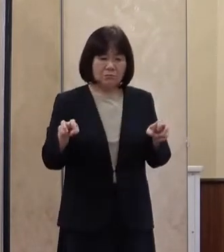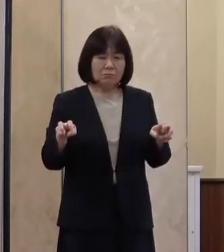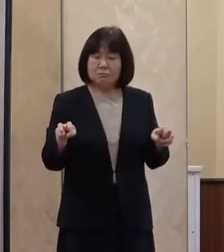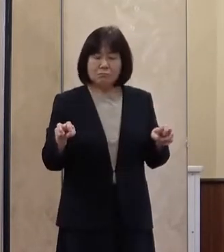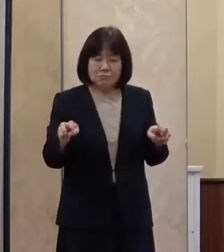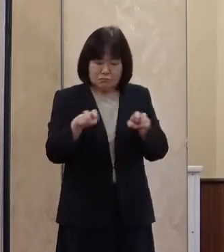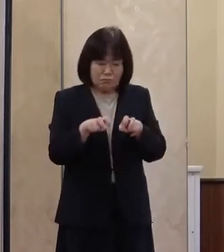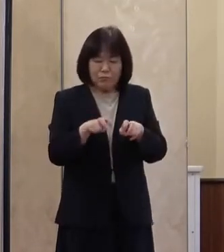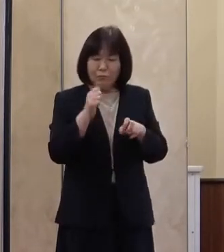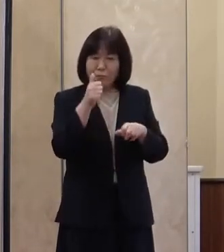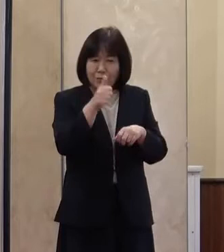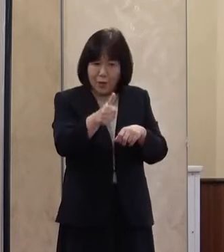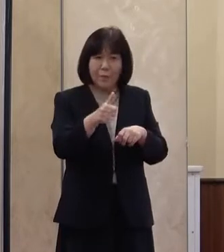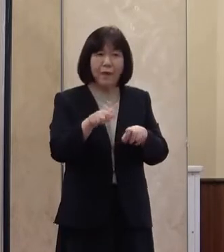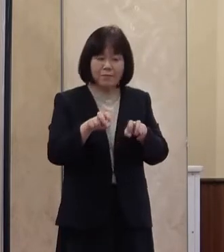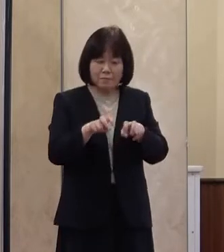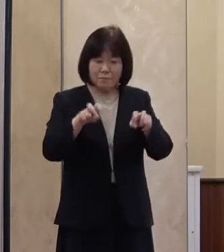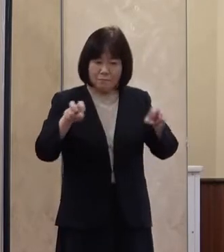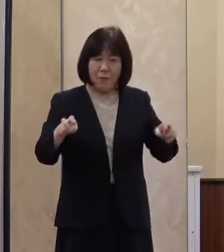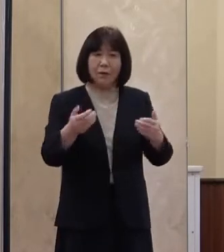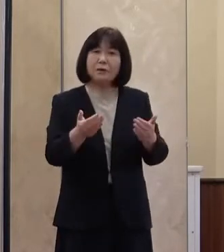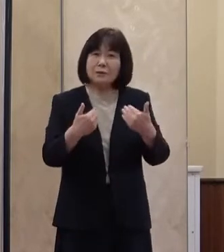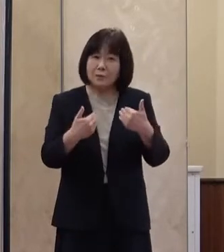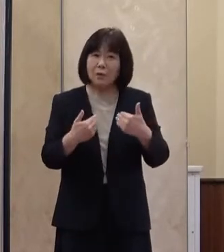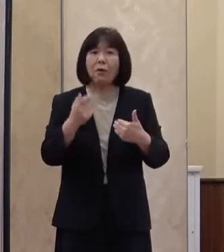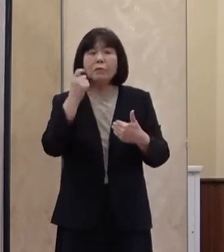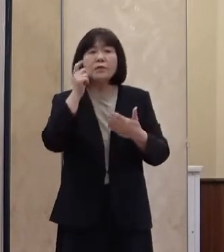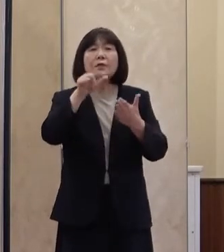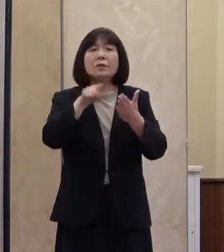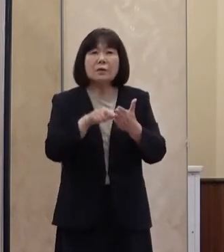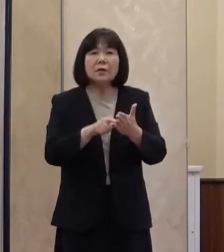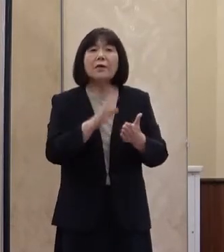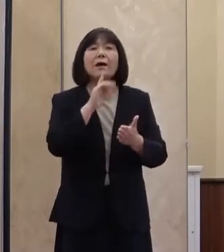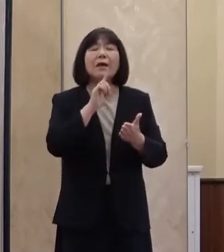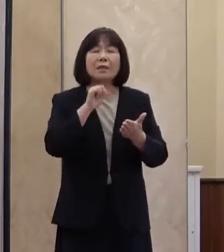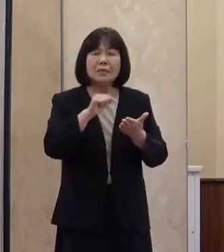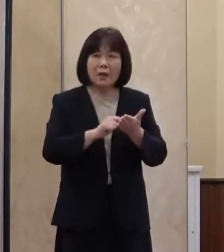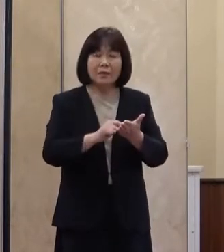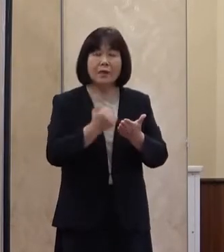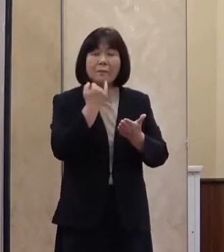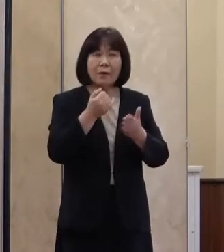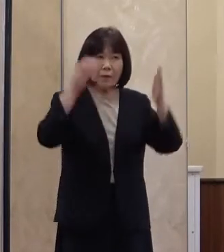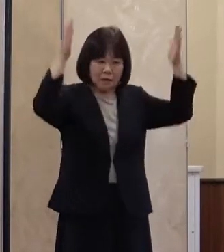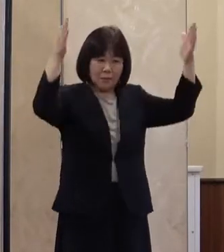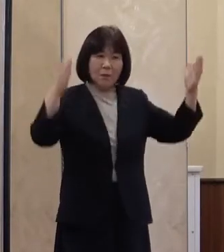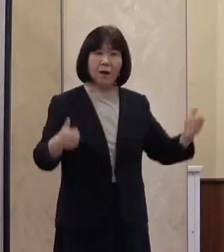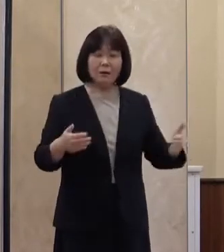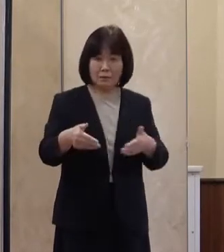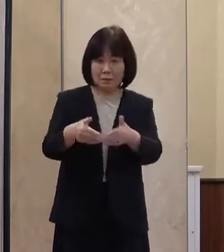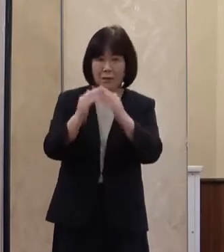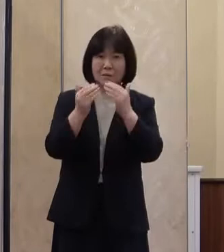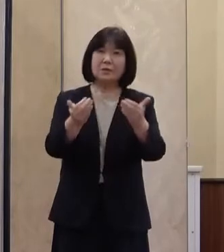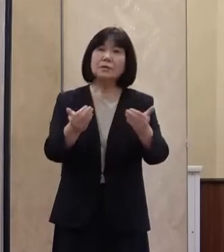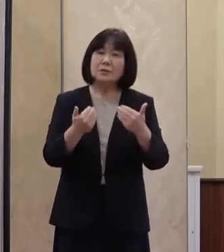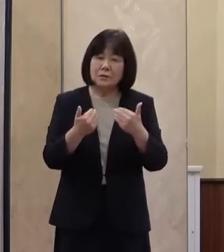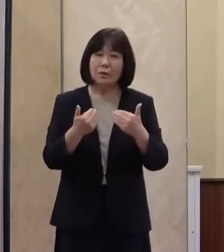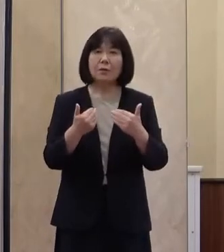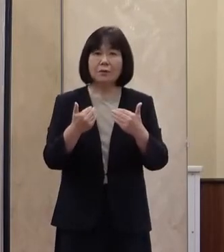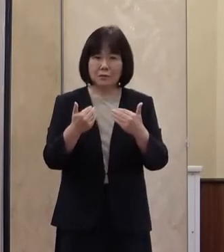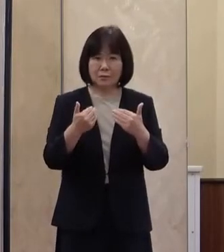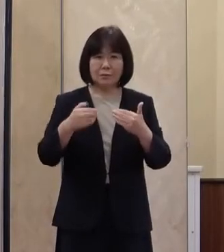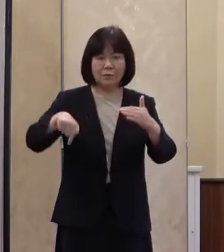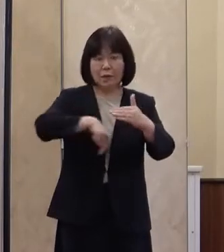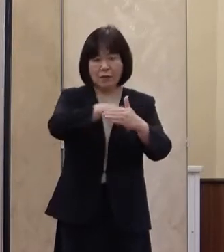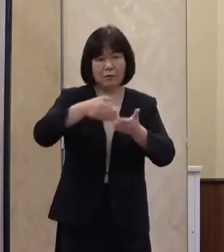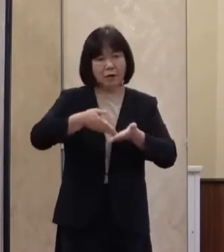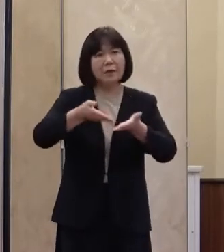どうしても場所を取れない場合は、簡単なこのパーテーションの設置であったり、まあ、その中身の紹介であった